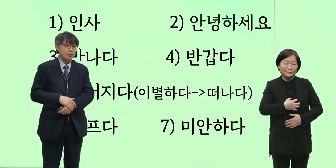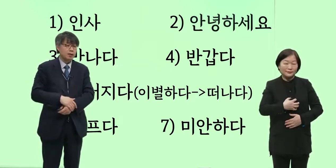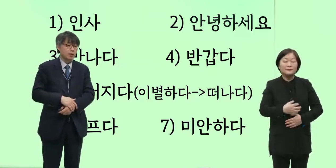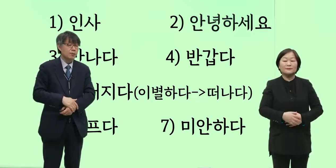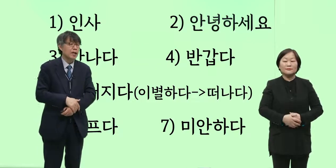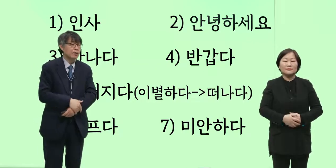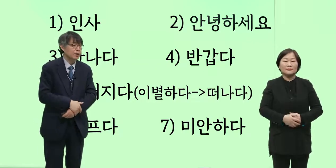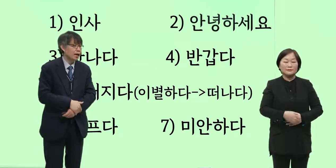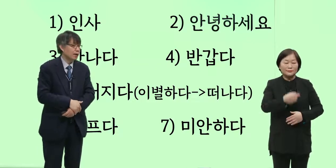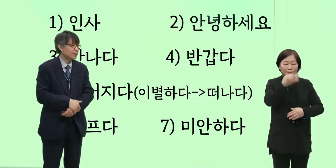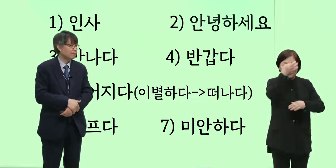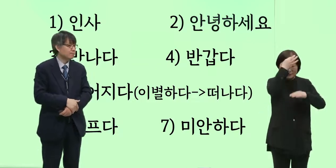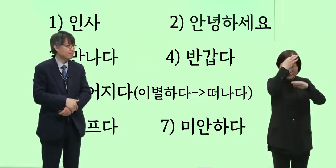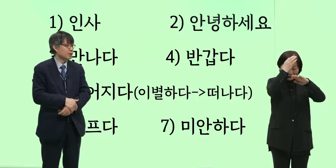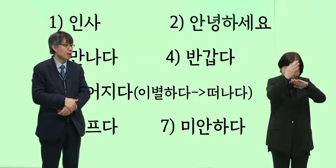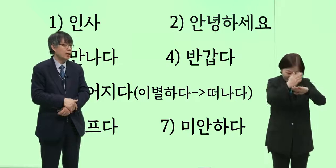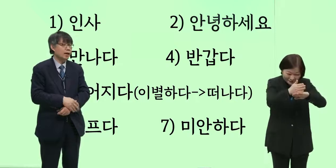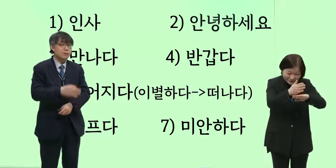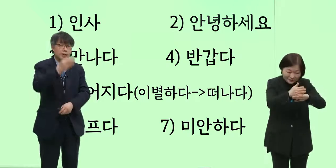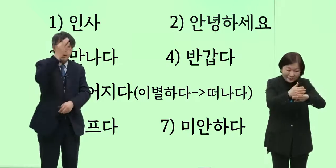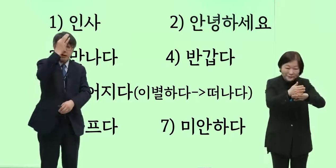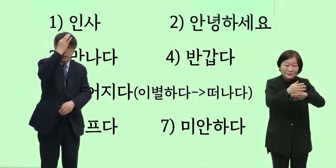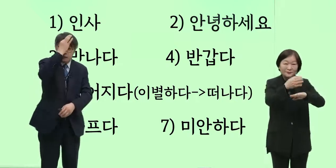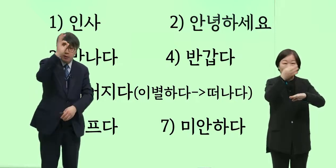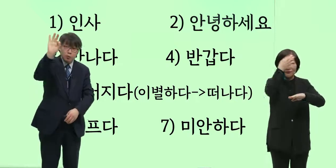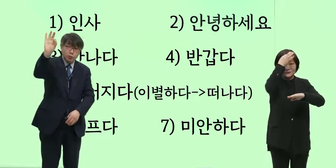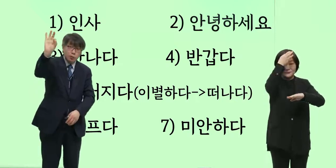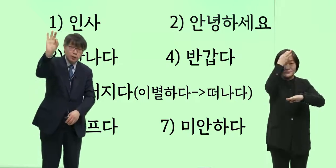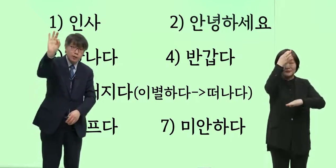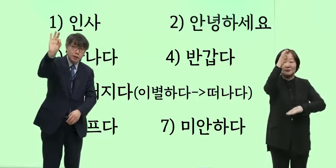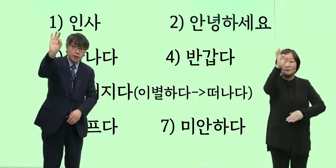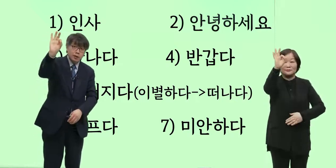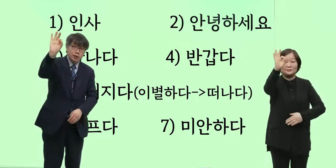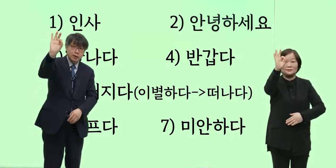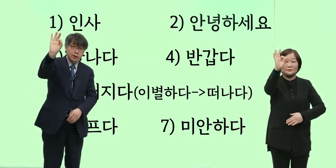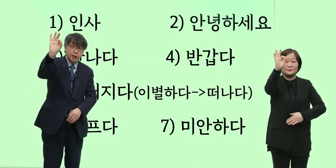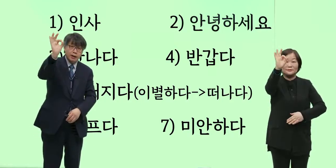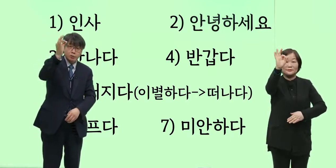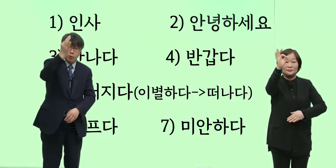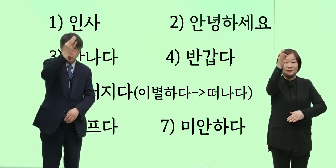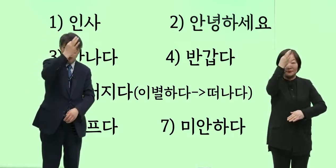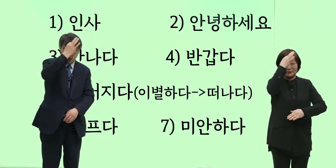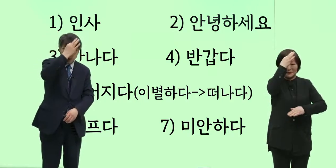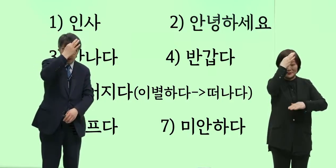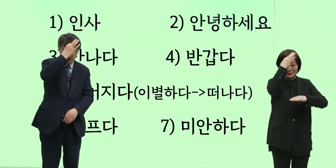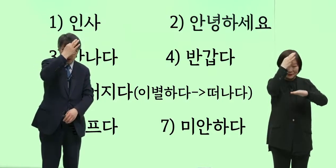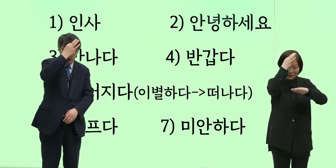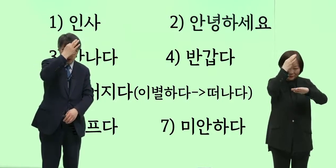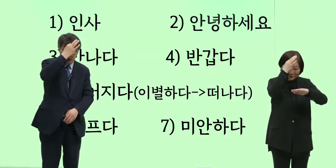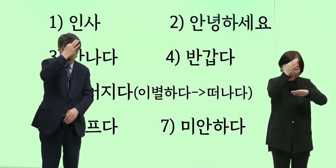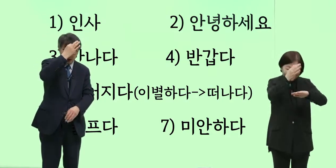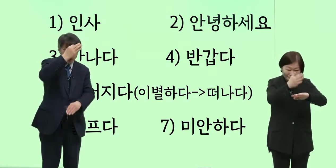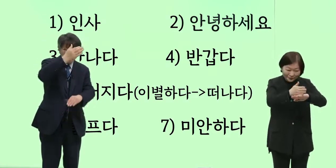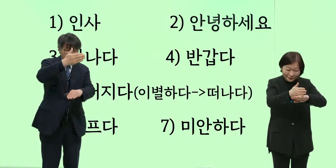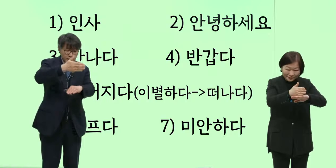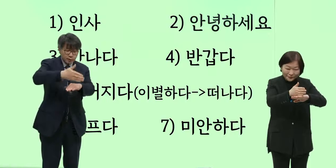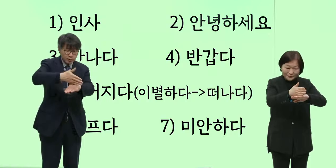그다음 미안합니다. 자, 동그라미 해가지고 이마에 살짝 부딪혔다가